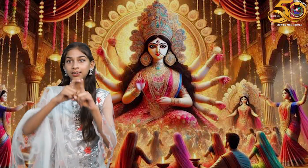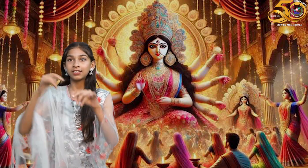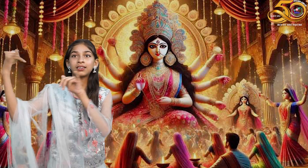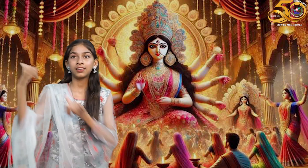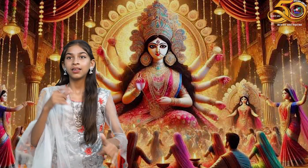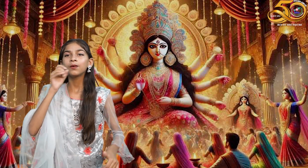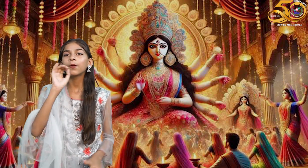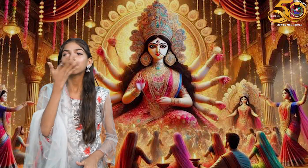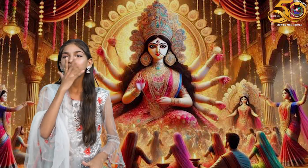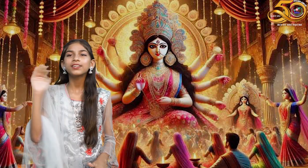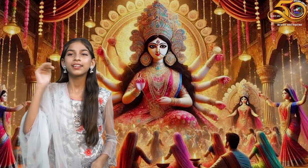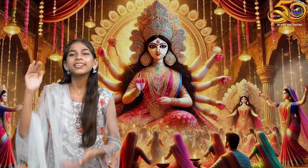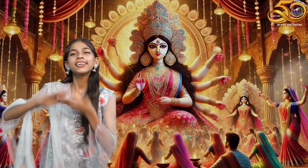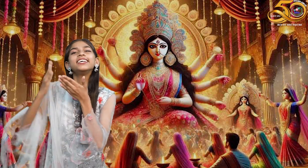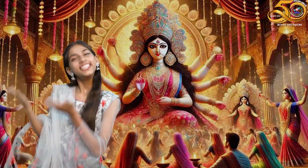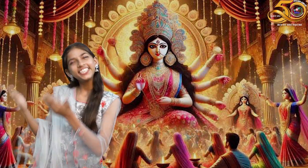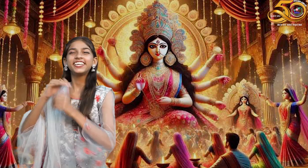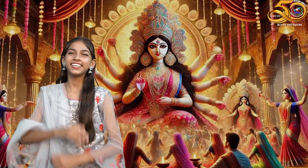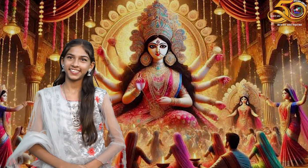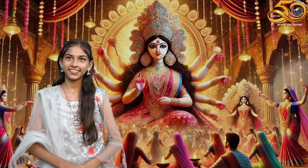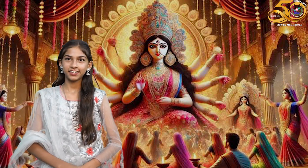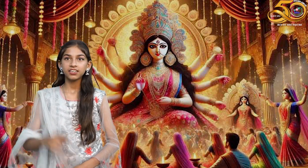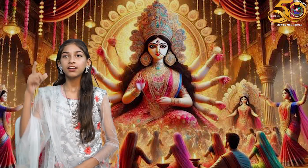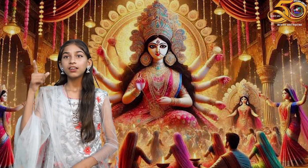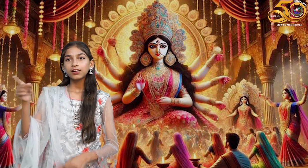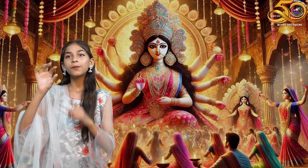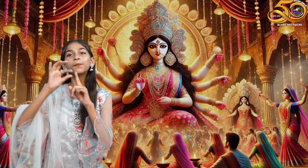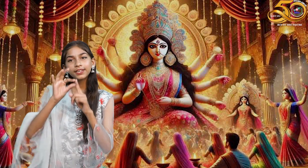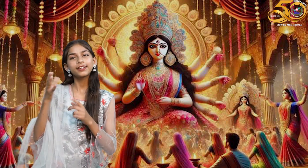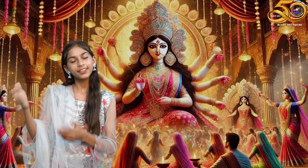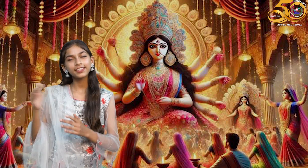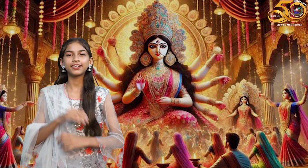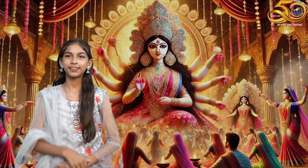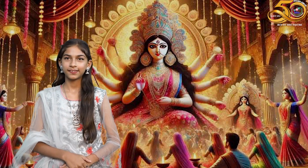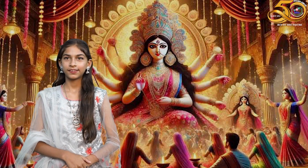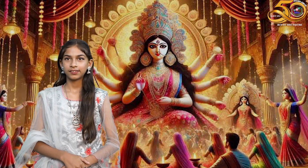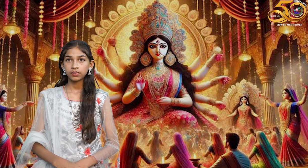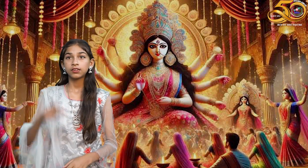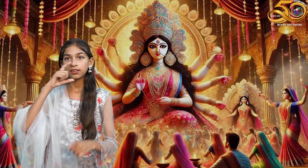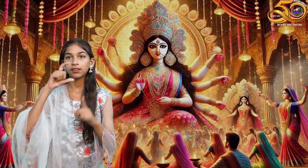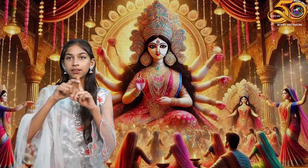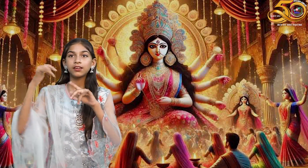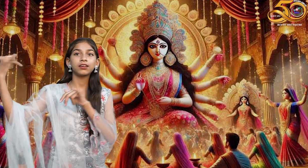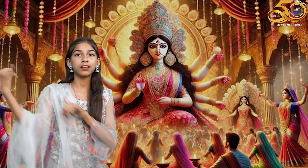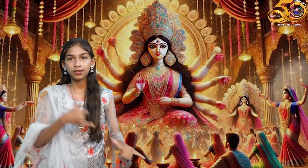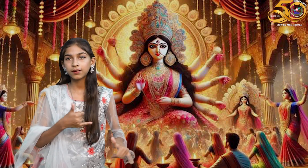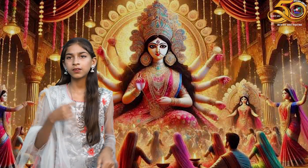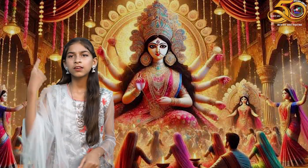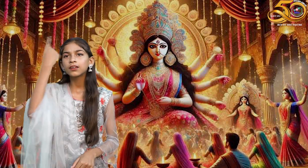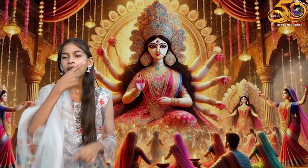मादुर्गा शिवजी की पत्नी है उनी का नाम है मता पार्वती मादुर्गा के कुल नौ रुप माने